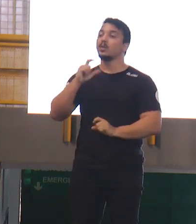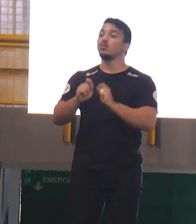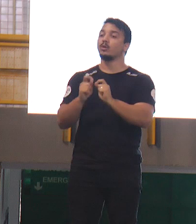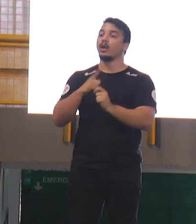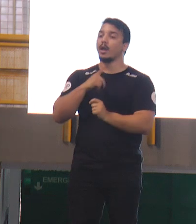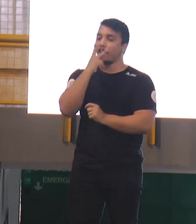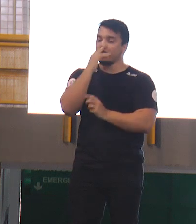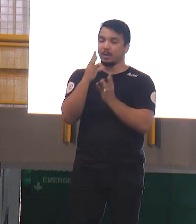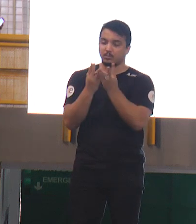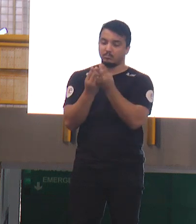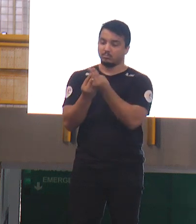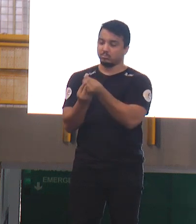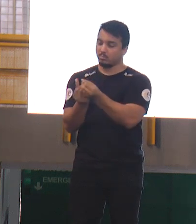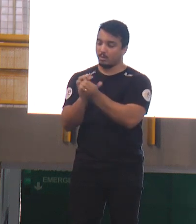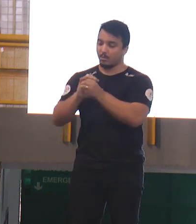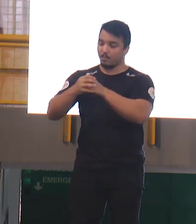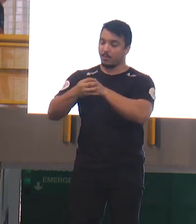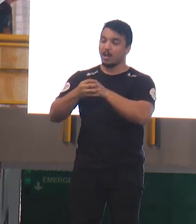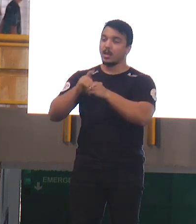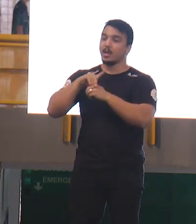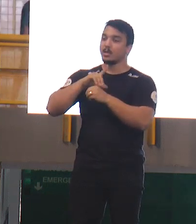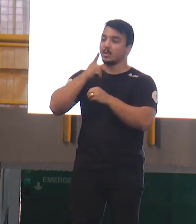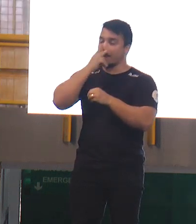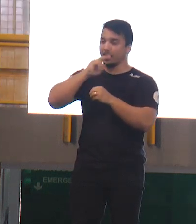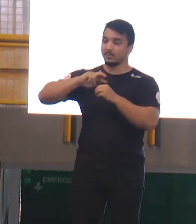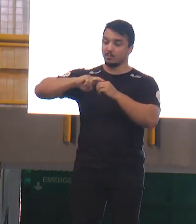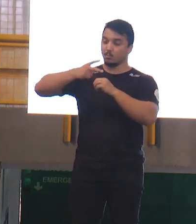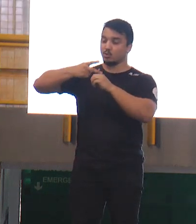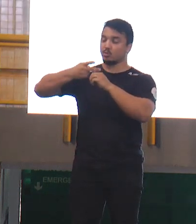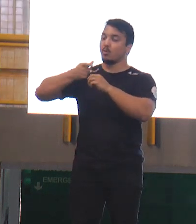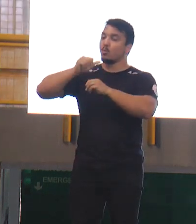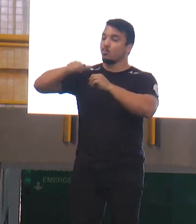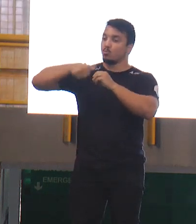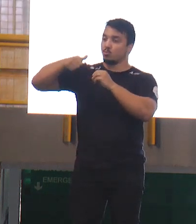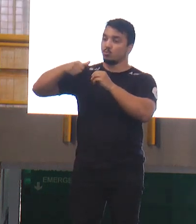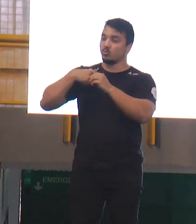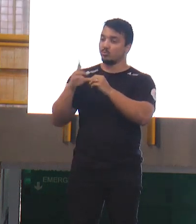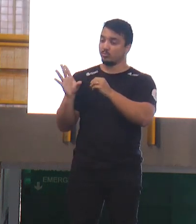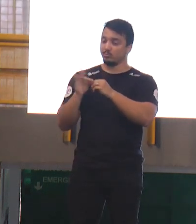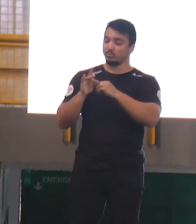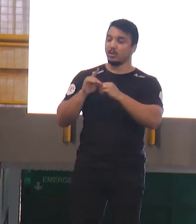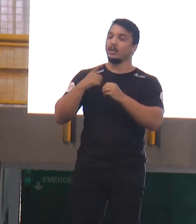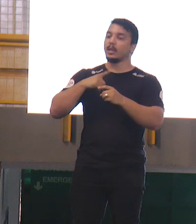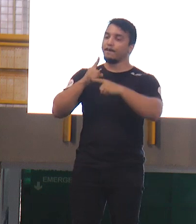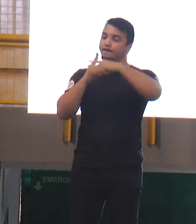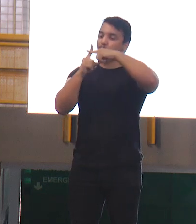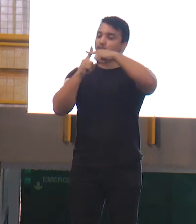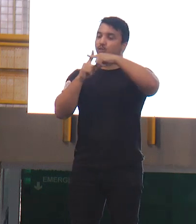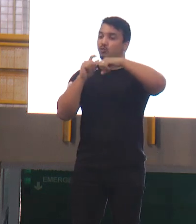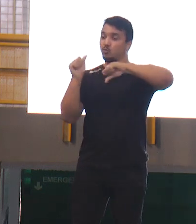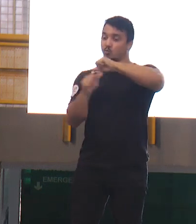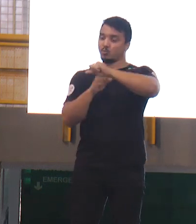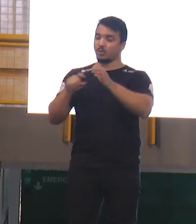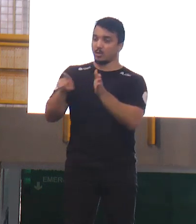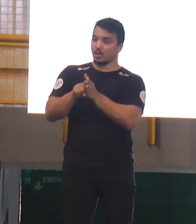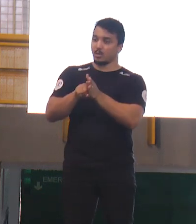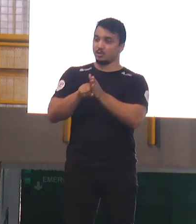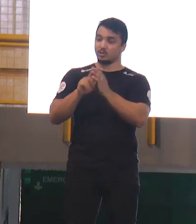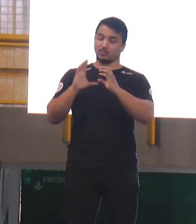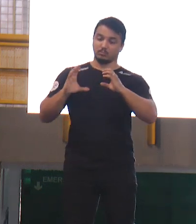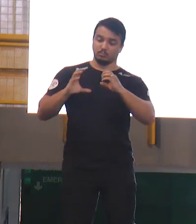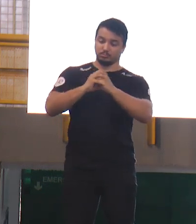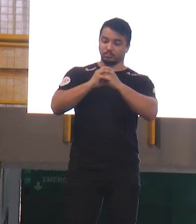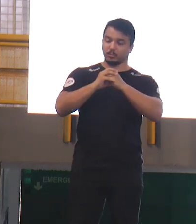uma despolarização da membrana, você vai ter uma inversão de cargas, e nessa inversão